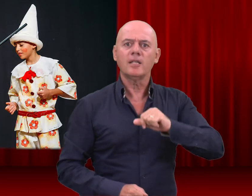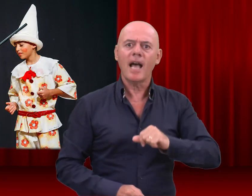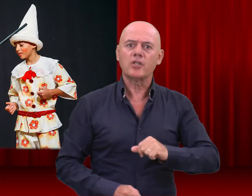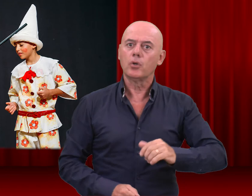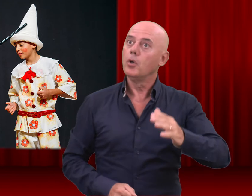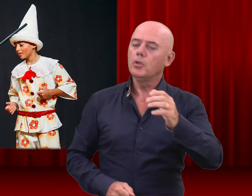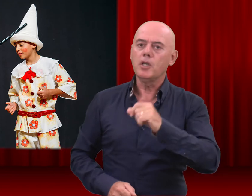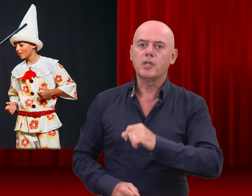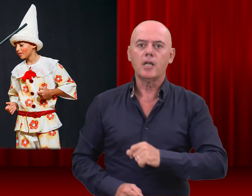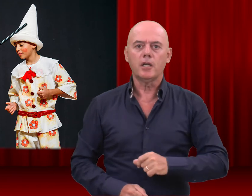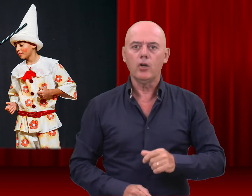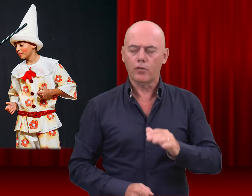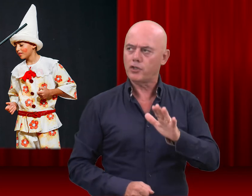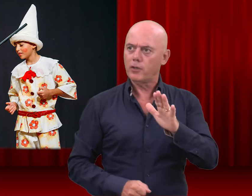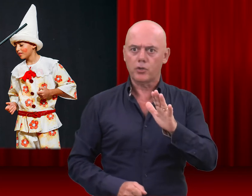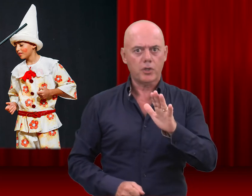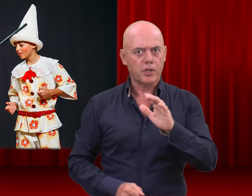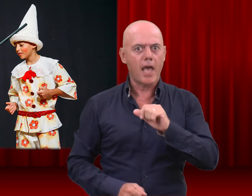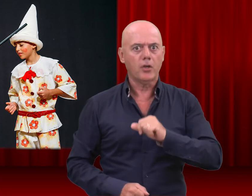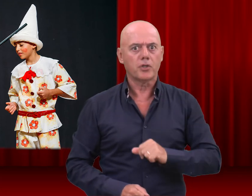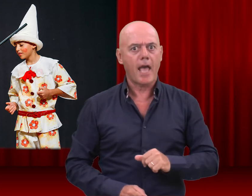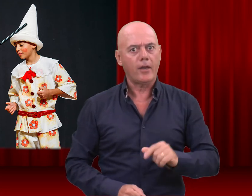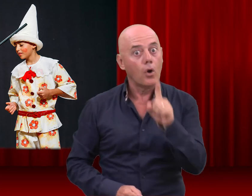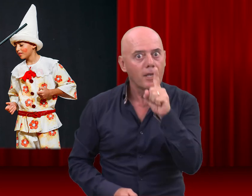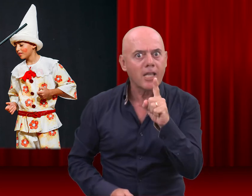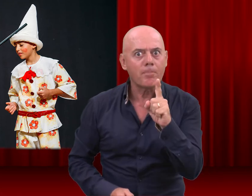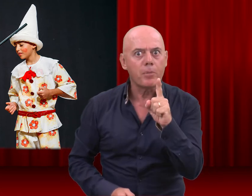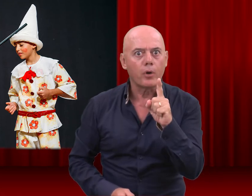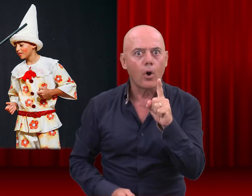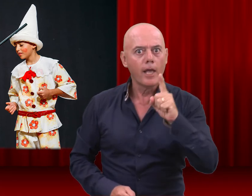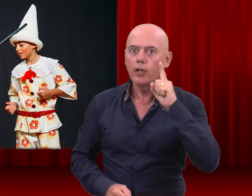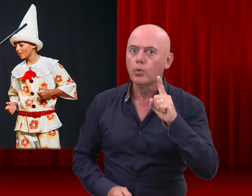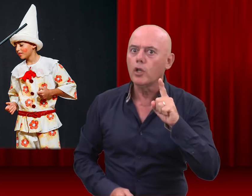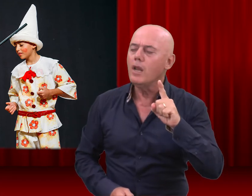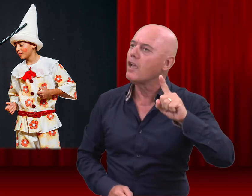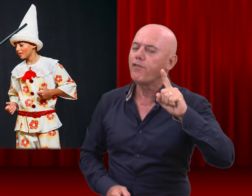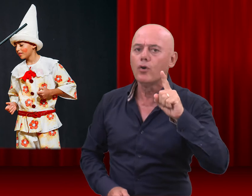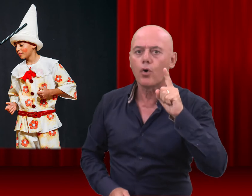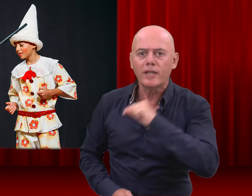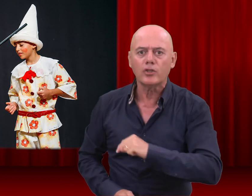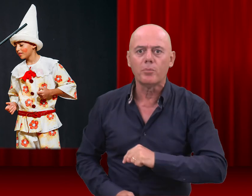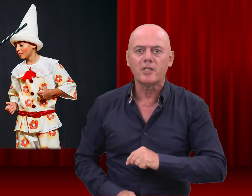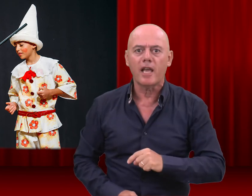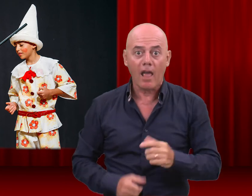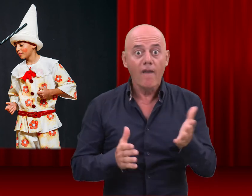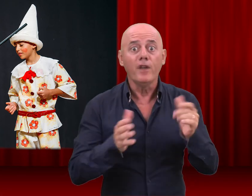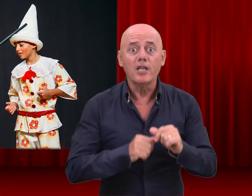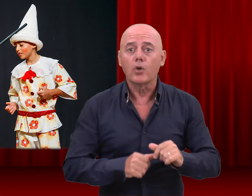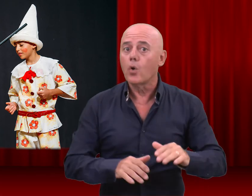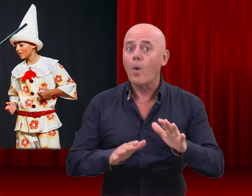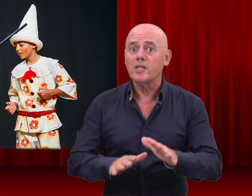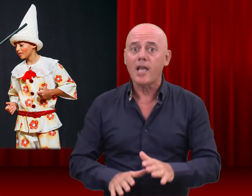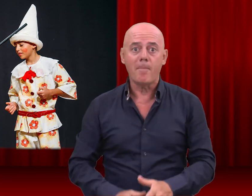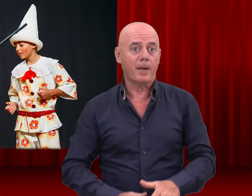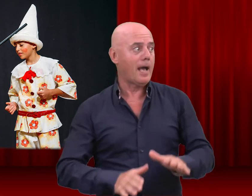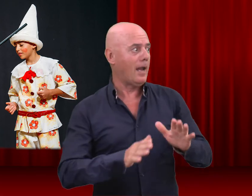del gradasso, disse il grillo facendosi serio. Sappi però che tutti quelli che fanno codesto mestiere